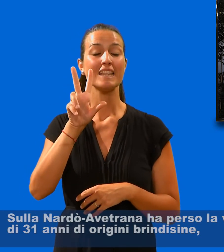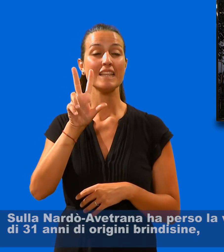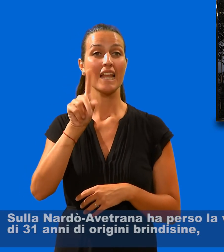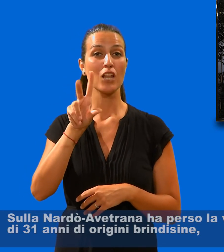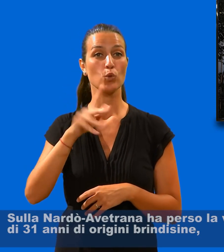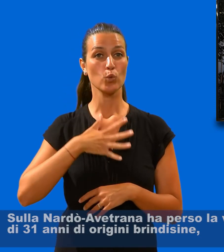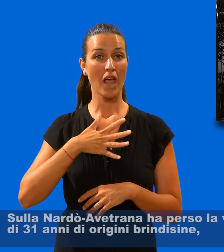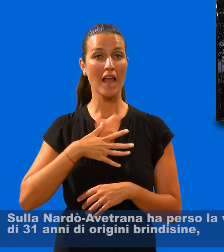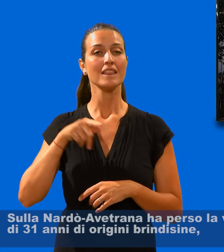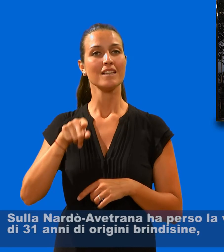origini brindisine